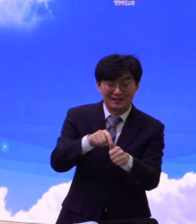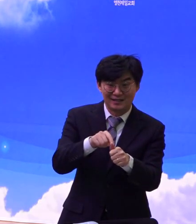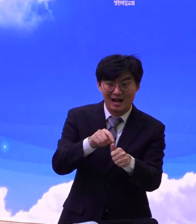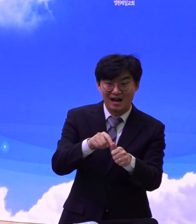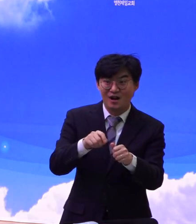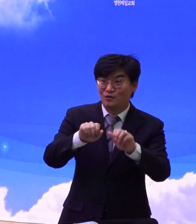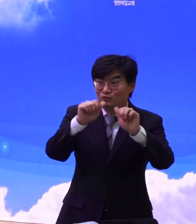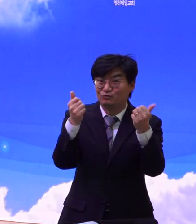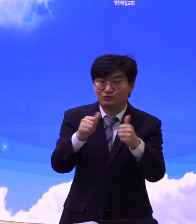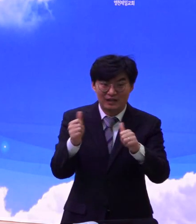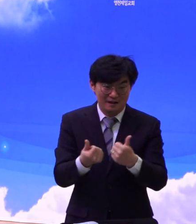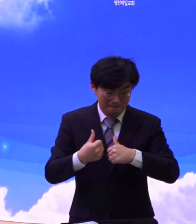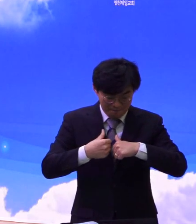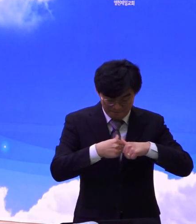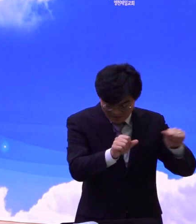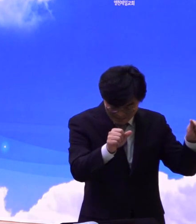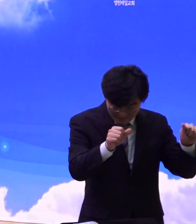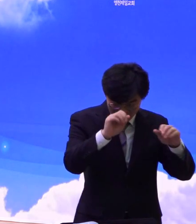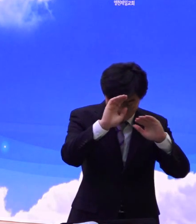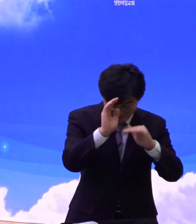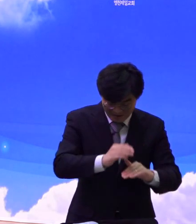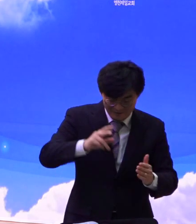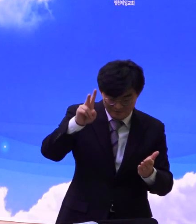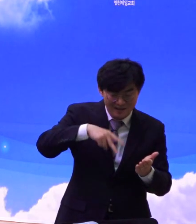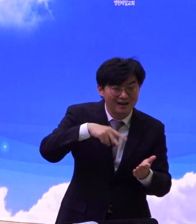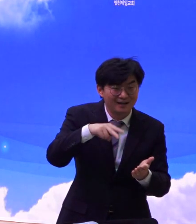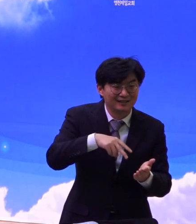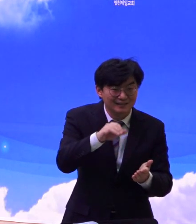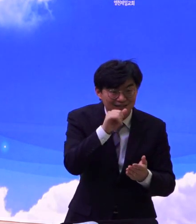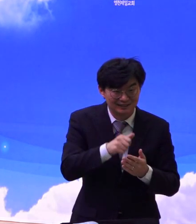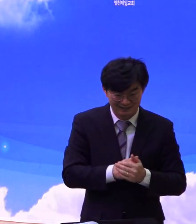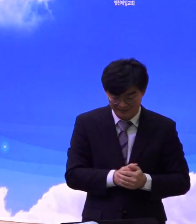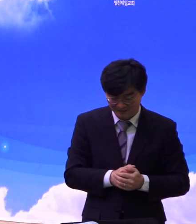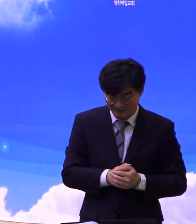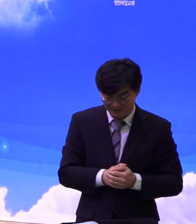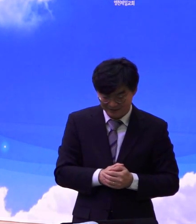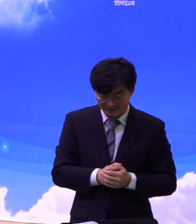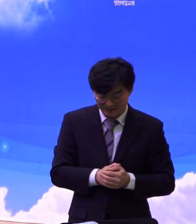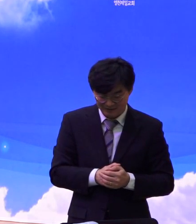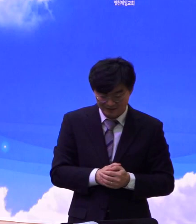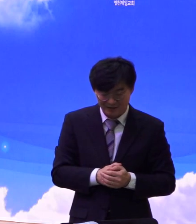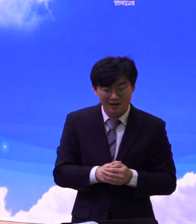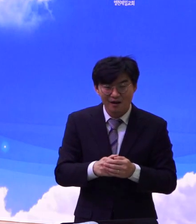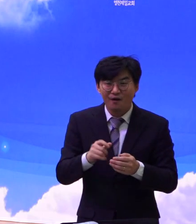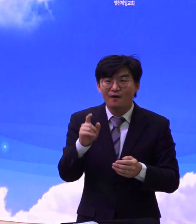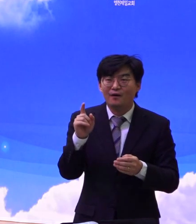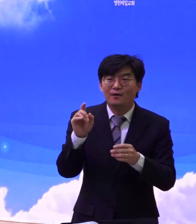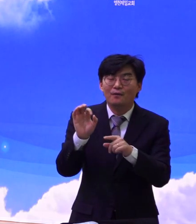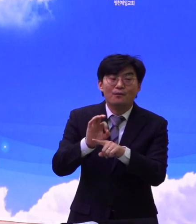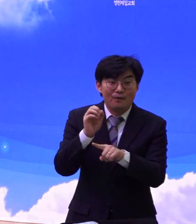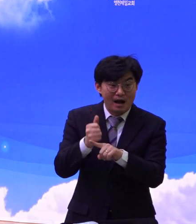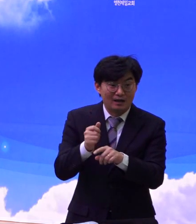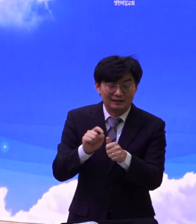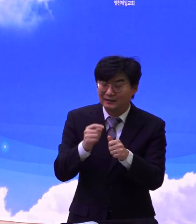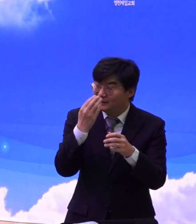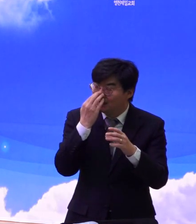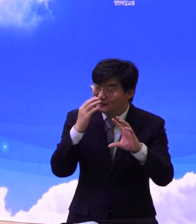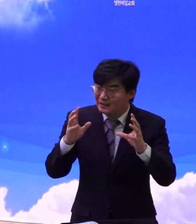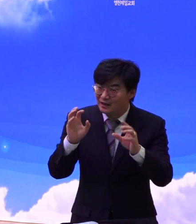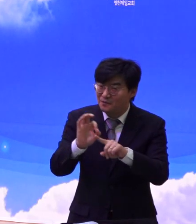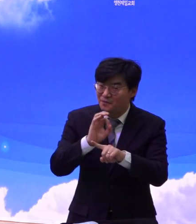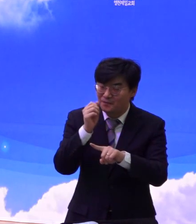이야기가 역대하 29장에도 기록되어 있습니다. 그곳은 좀 더 자세하게 어떻게 히스기야가 우상을 제거하며